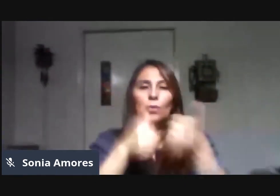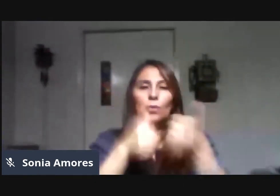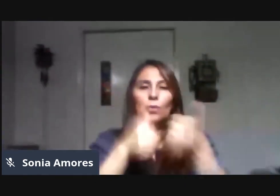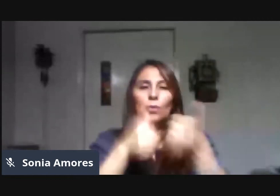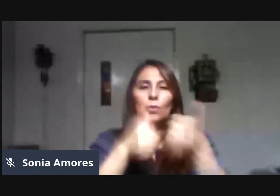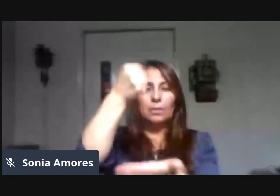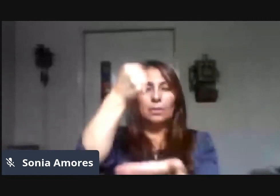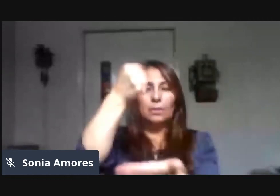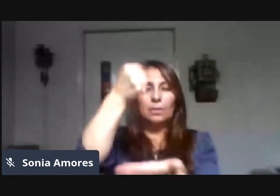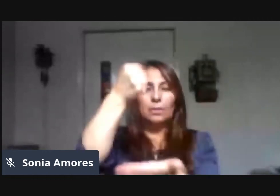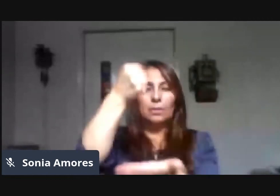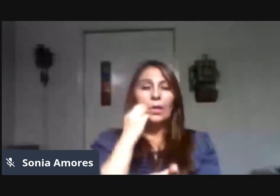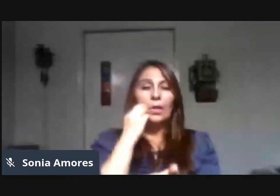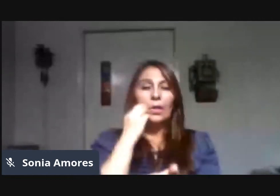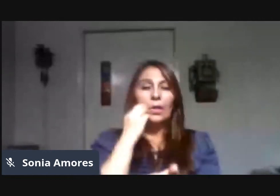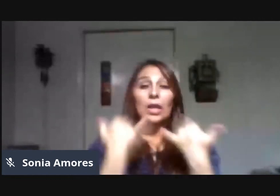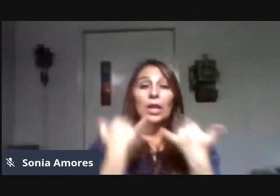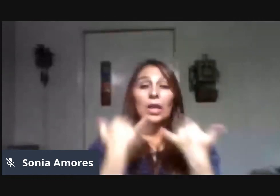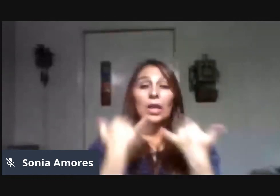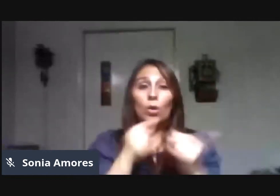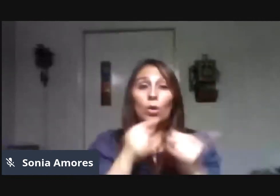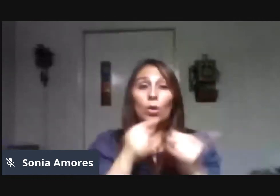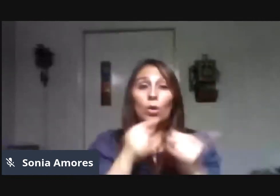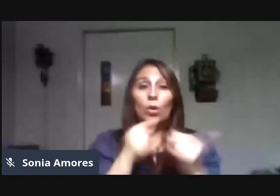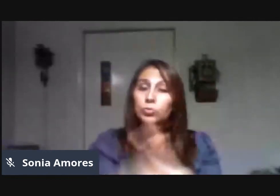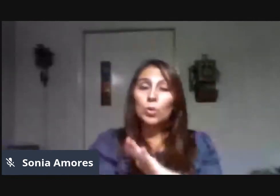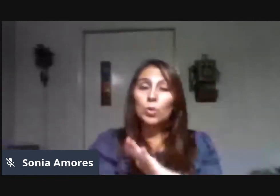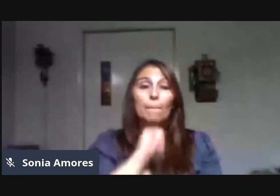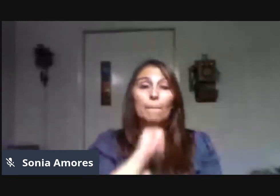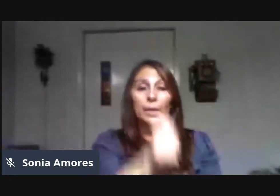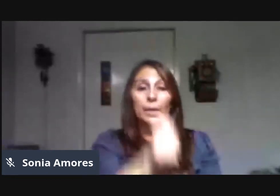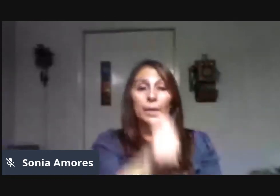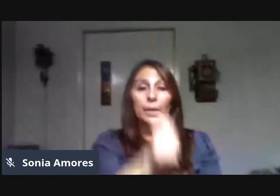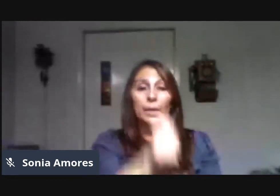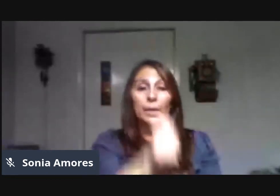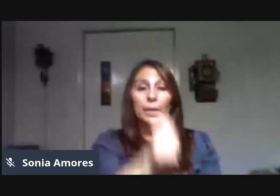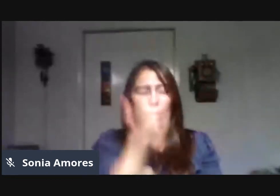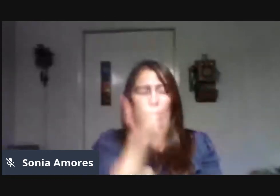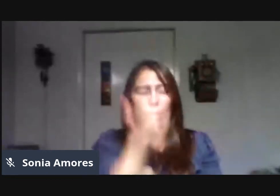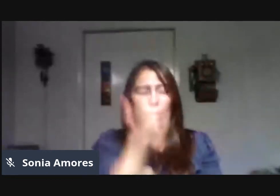se agudiza por cuenta precisamente